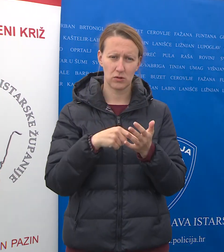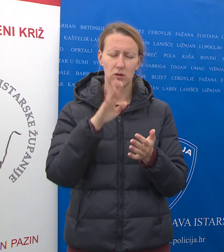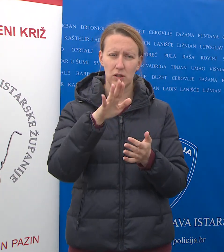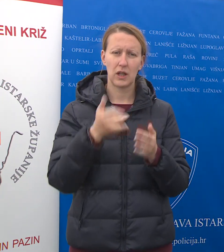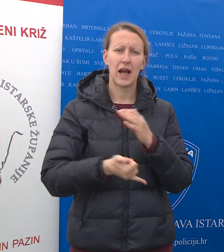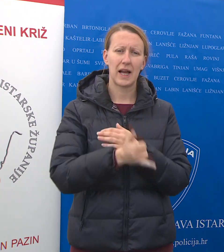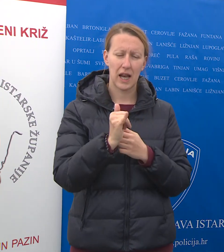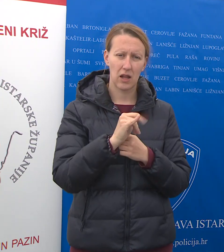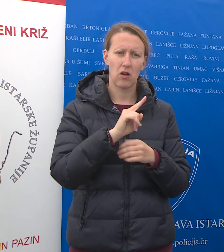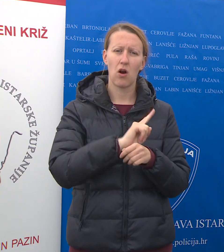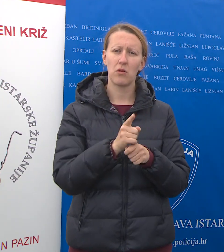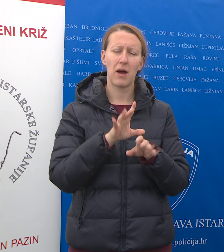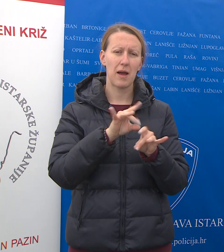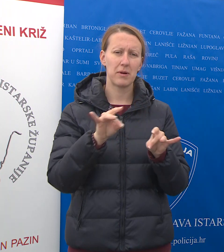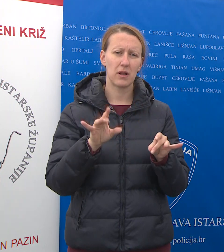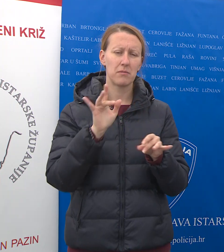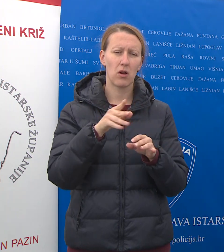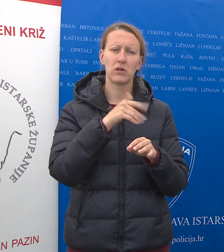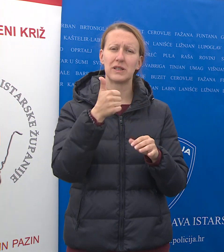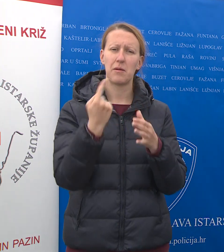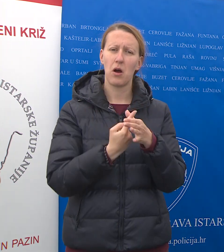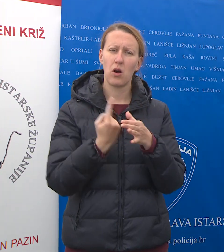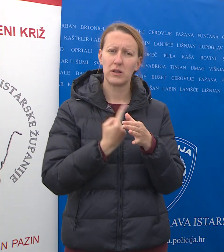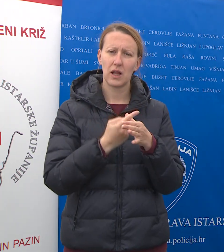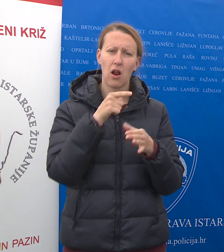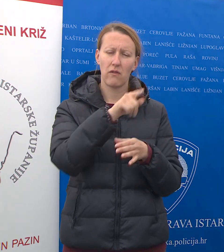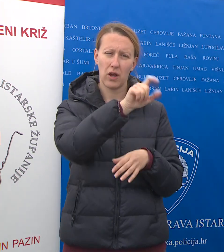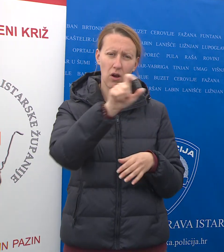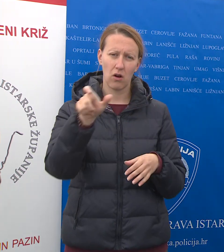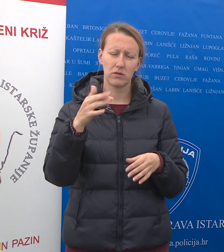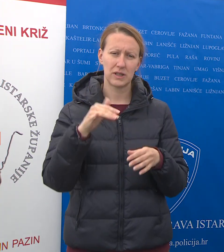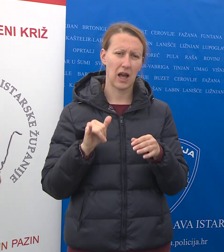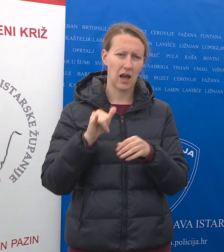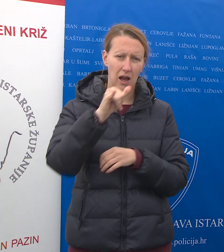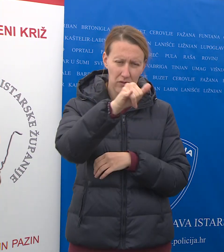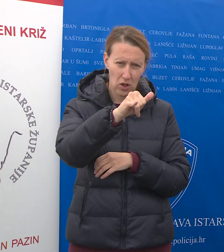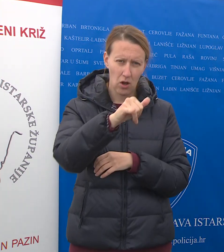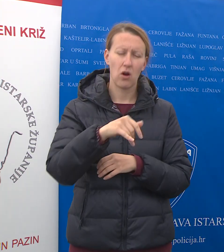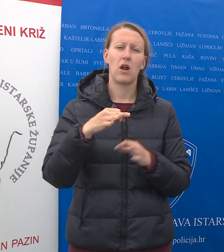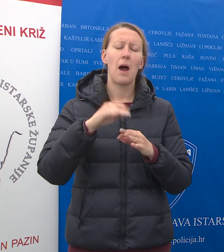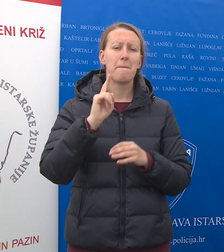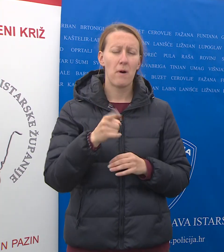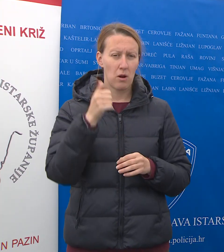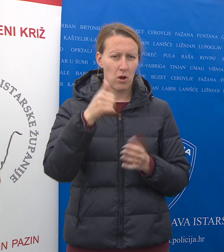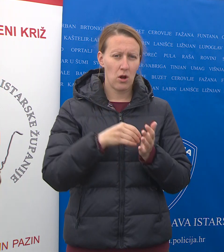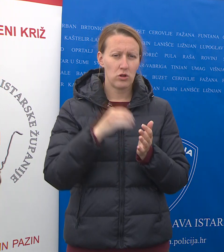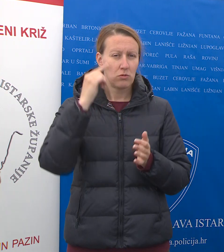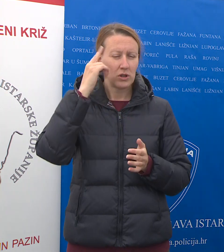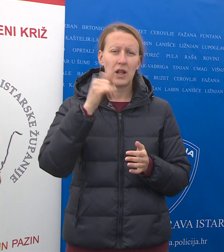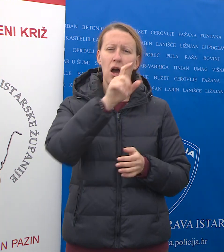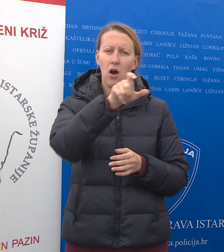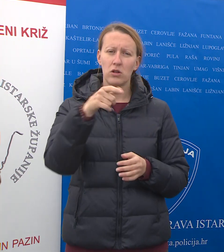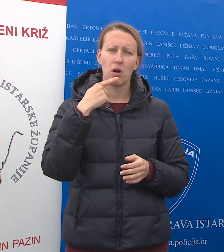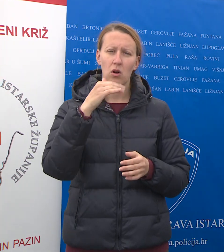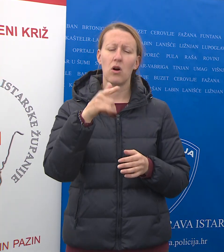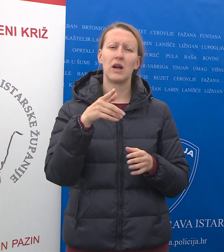su krenule protuepidemijske mjere samoizolacije ovih osoba sa aviona. A moram vas još podsjetiti da osoba